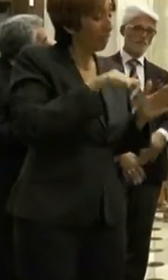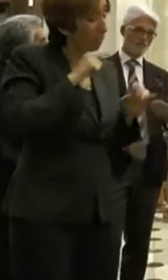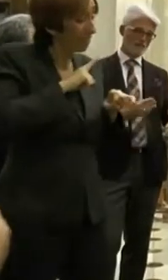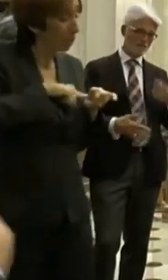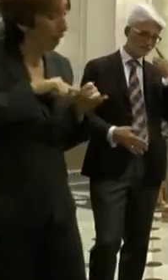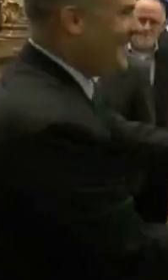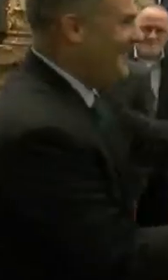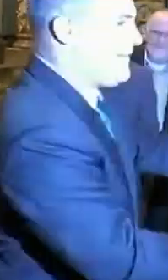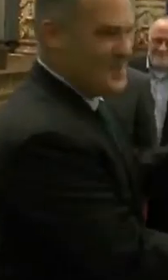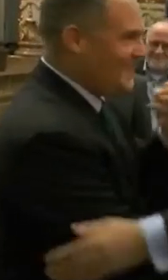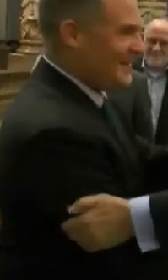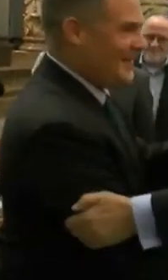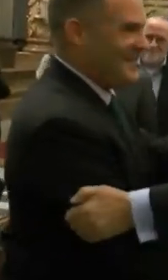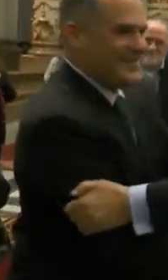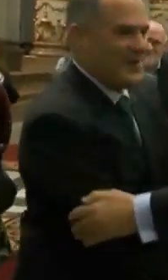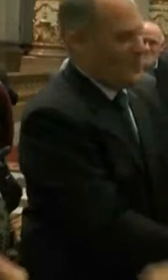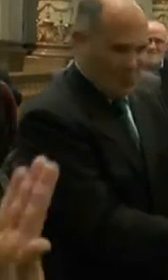la accesibilidad.